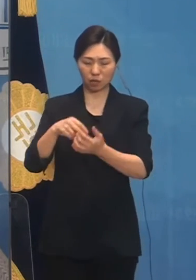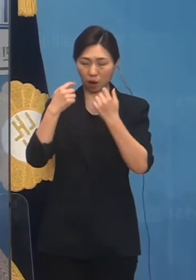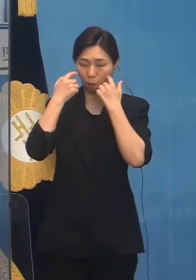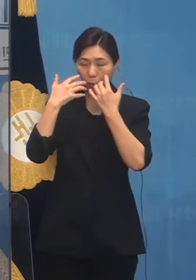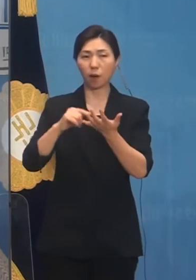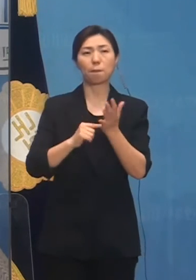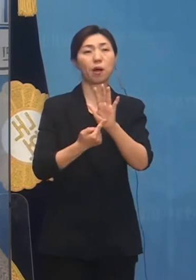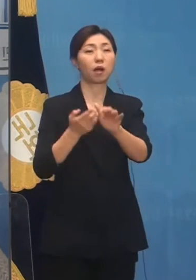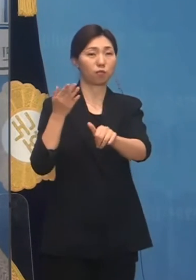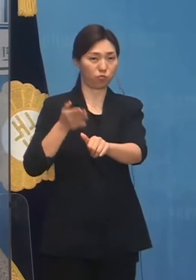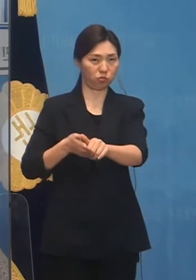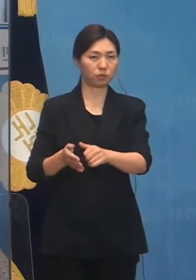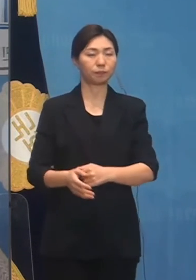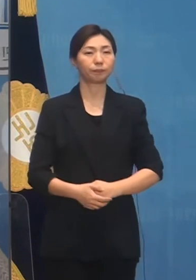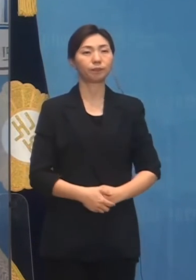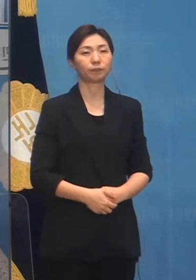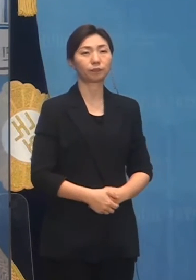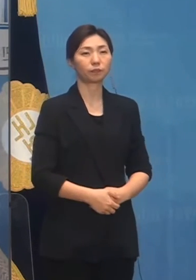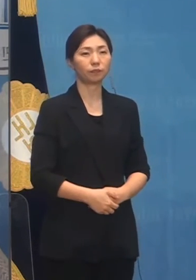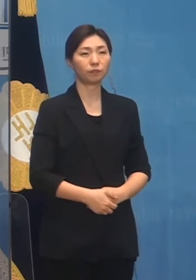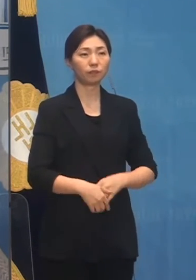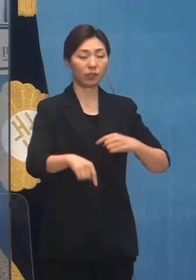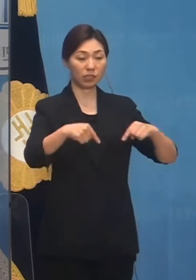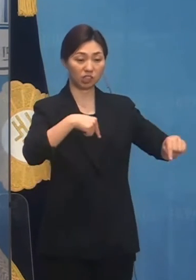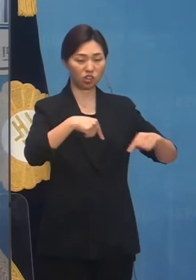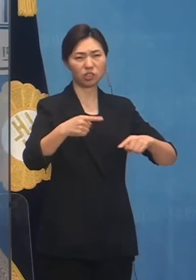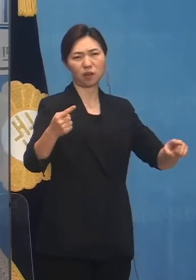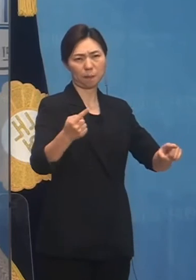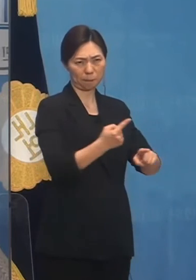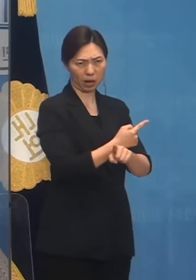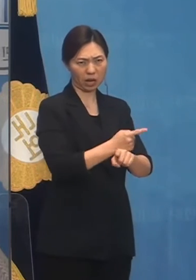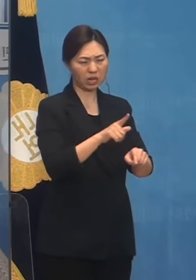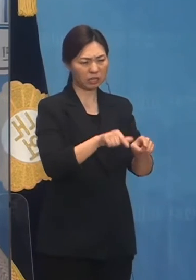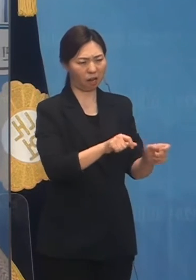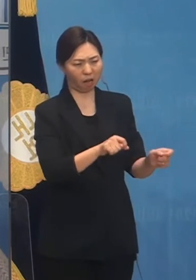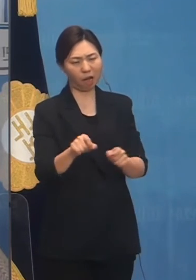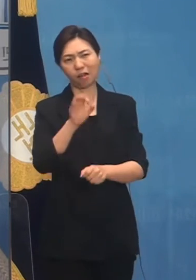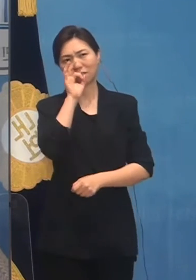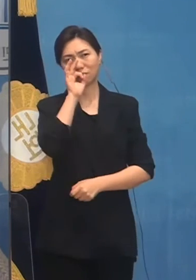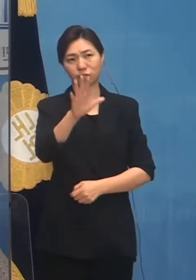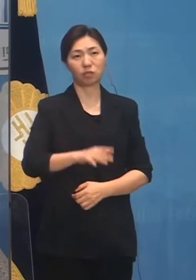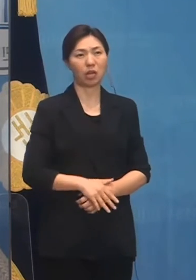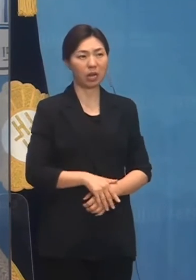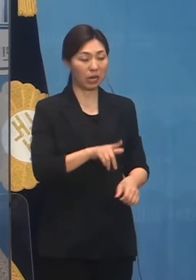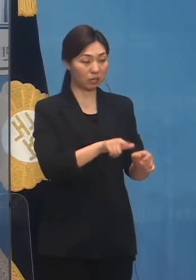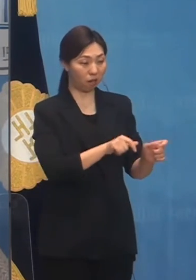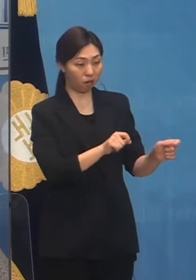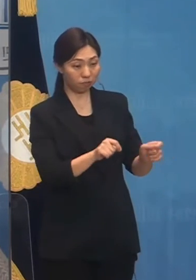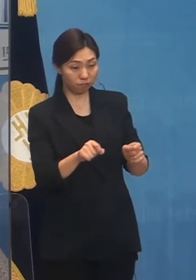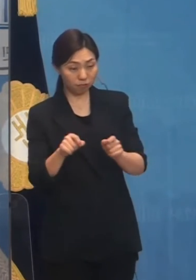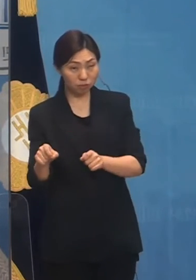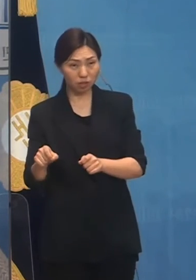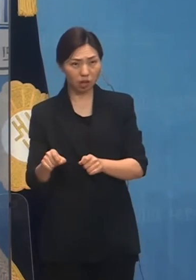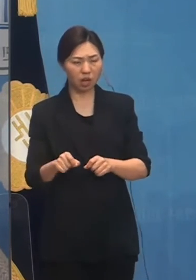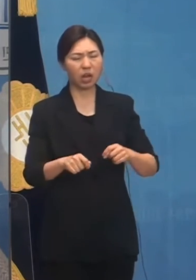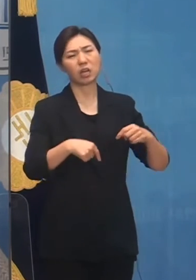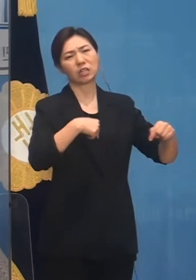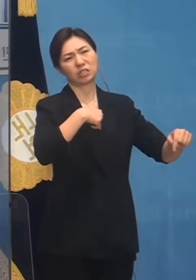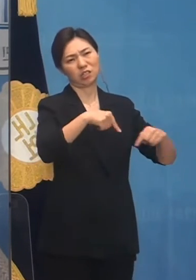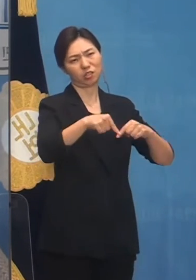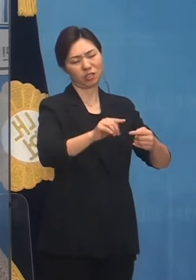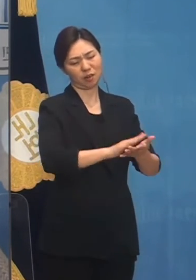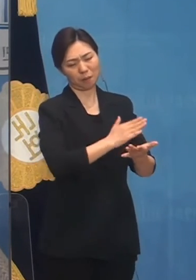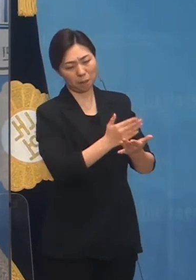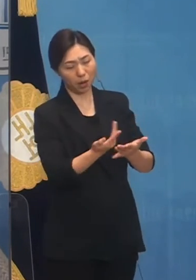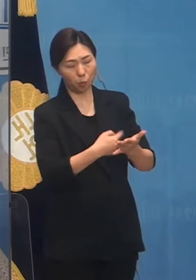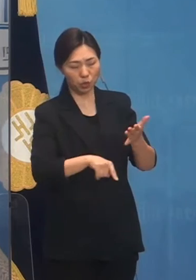것을 촉구합니다. 정치교체 더는 늦출 수가 없습니다. 늦어질수록 정치교체를 향한